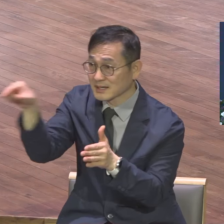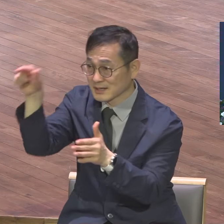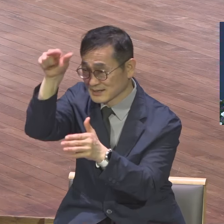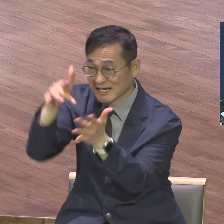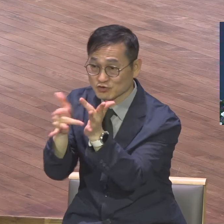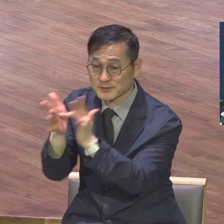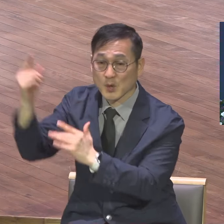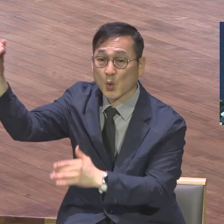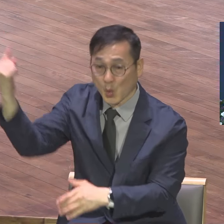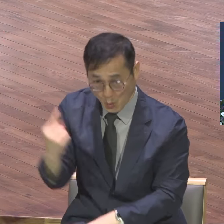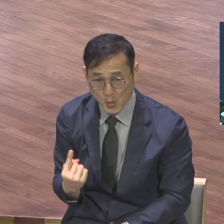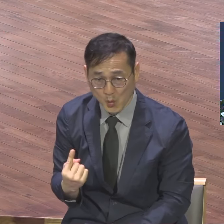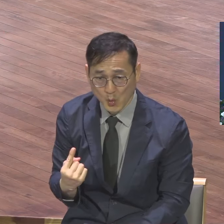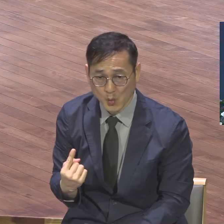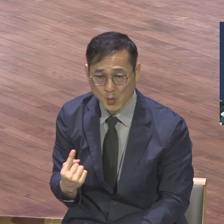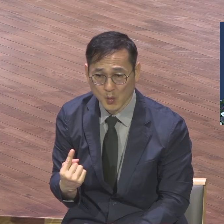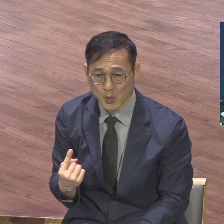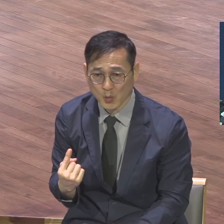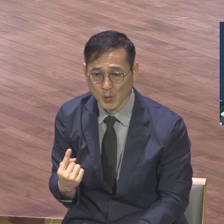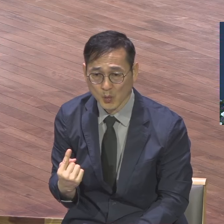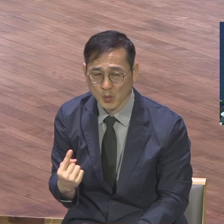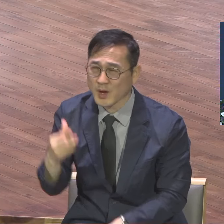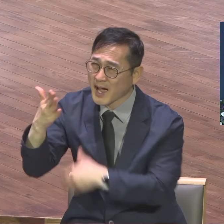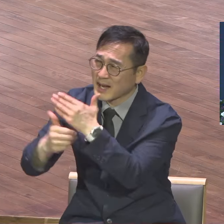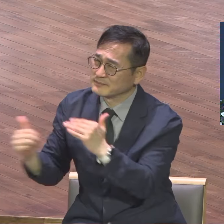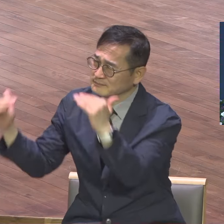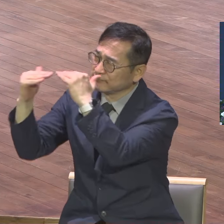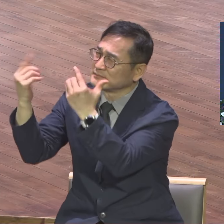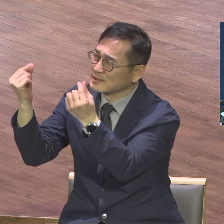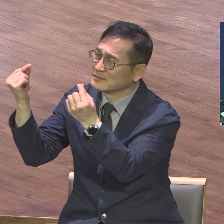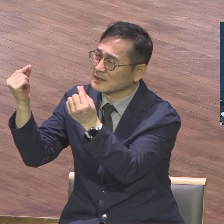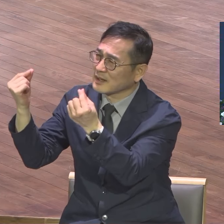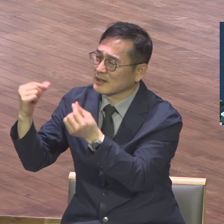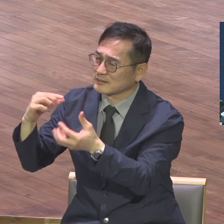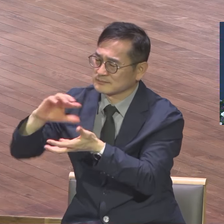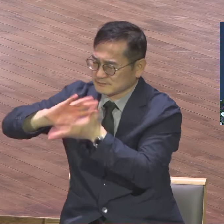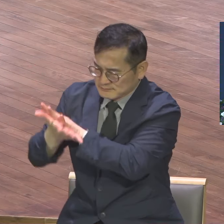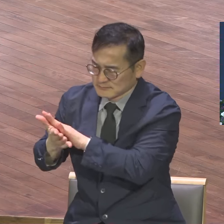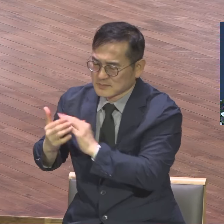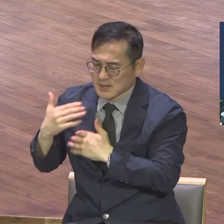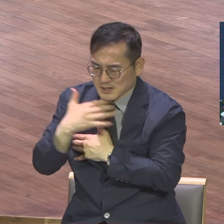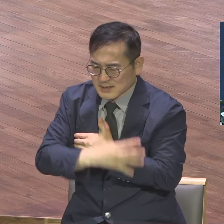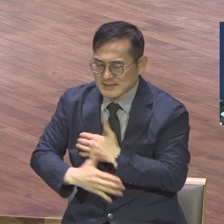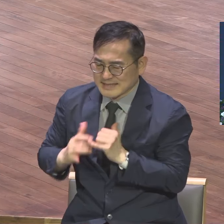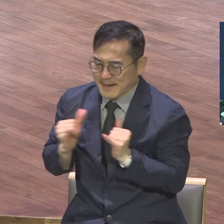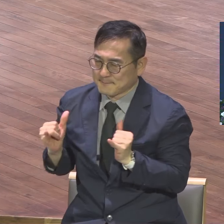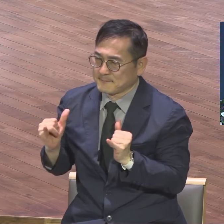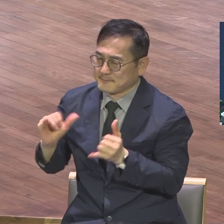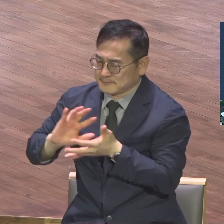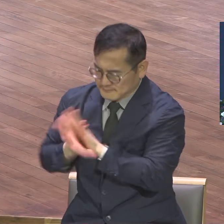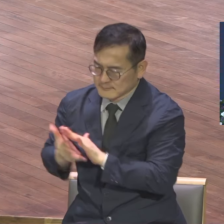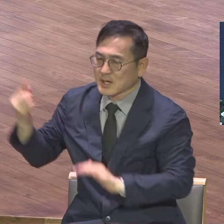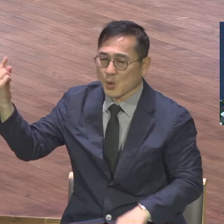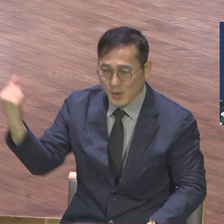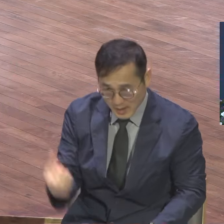인간은 죄를 해결하셨기 때문에 하나님이신 대 육신의 인간을 육신을 오셨고 이 땅에 오셨단 말이에요.